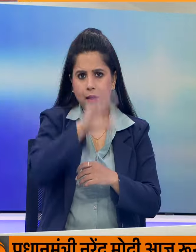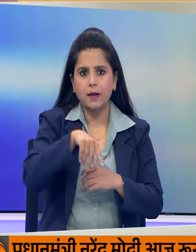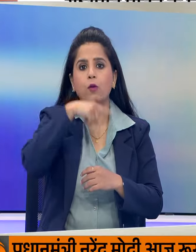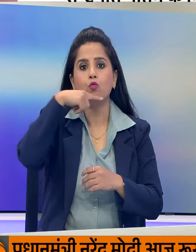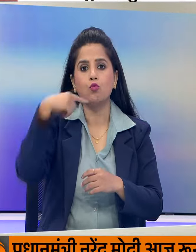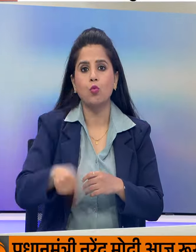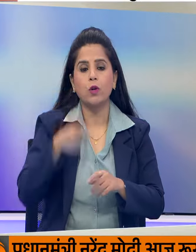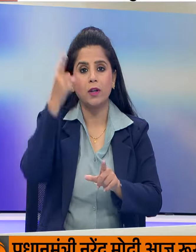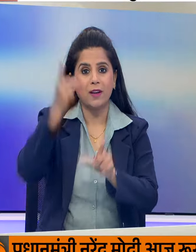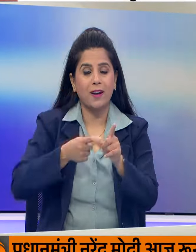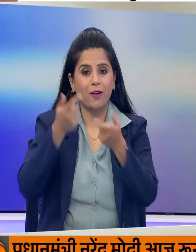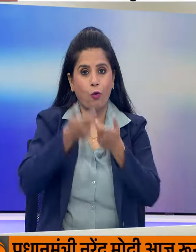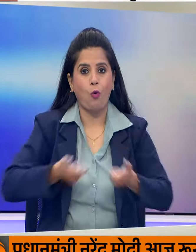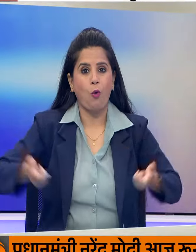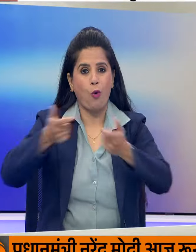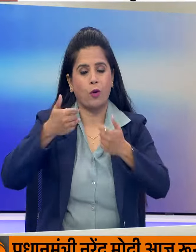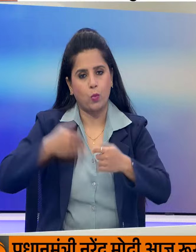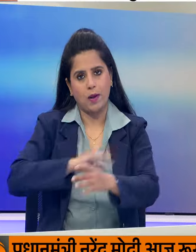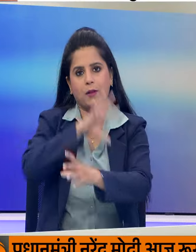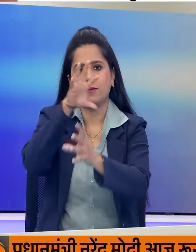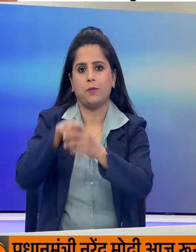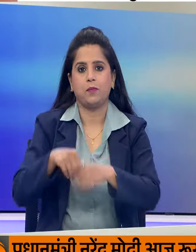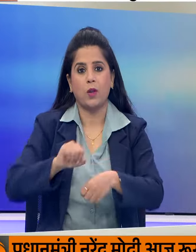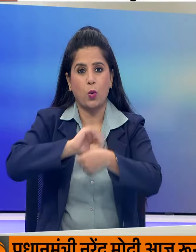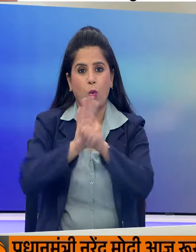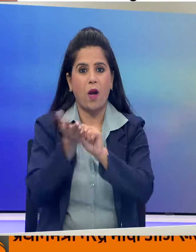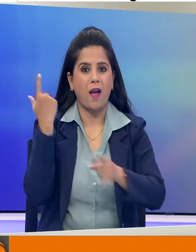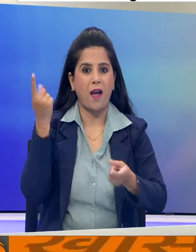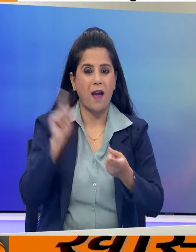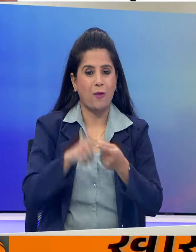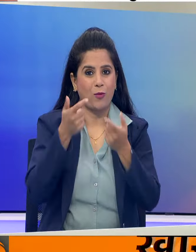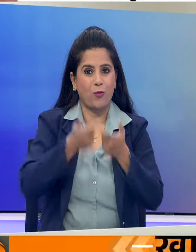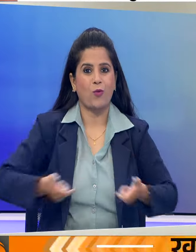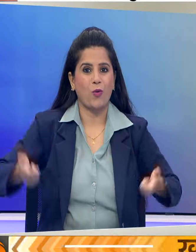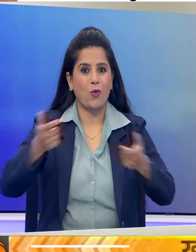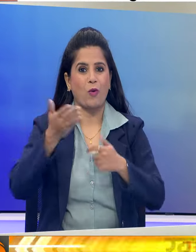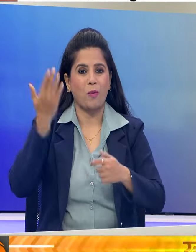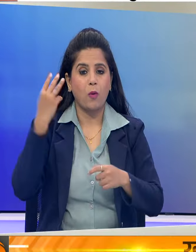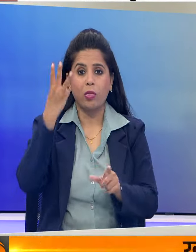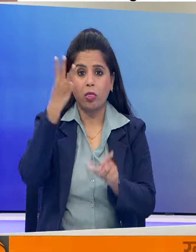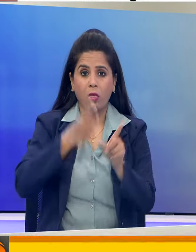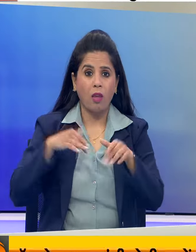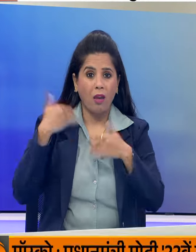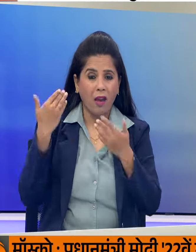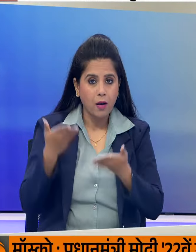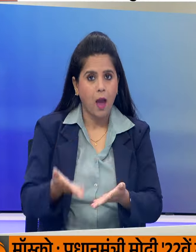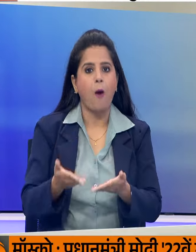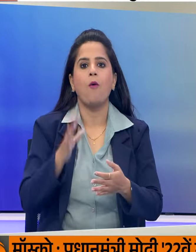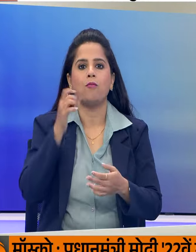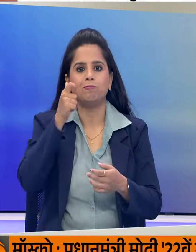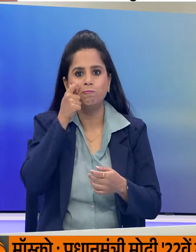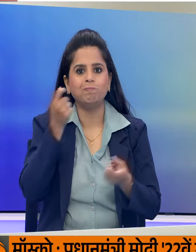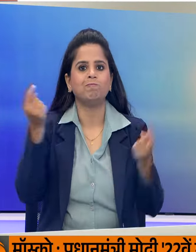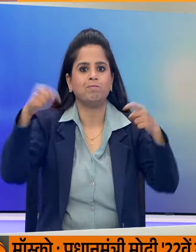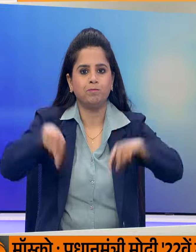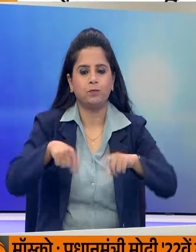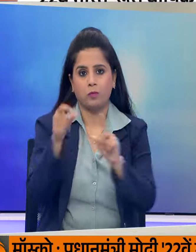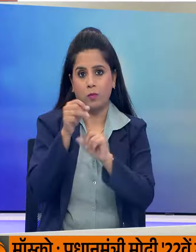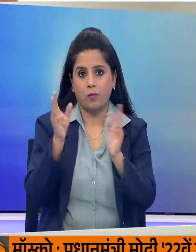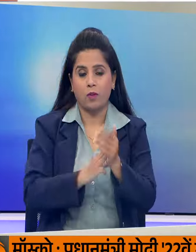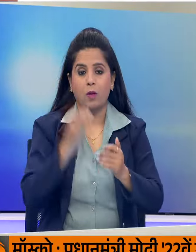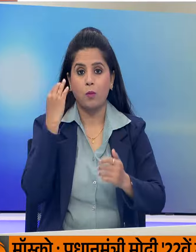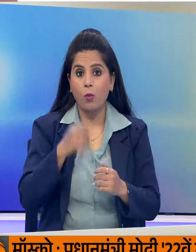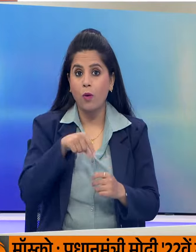शिखर सम्मेलन में भाग लेंगे। कोरोना के कारण यह शिखर सम्मेलन 3 साल बाद हो रहा है। पीएम मोदी की